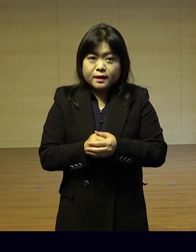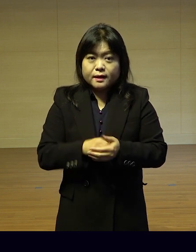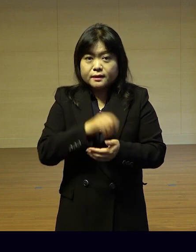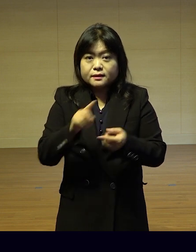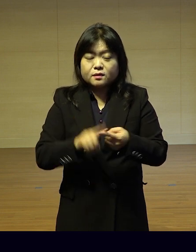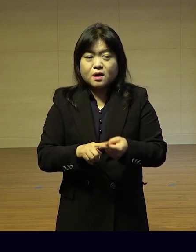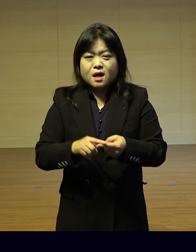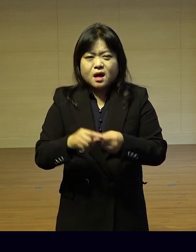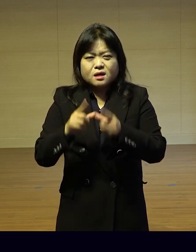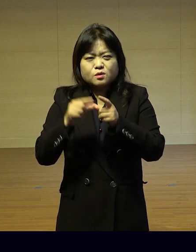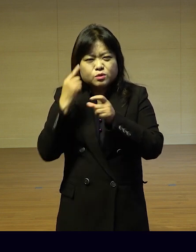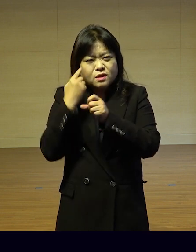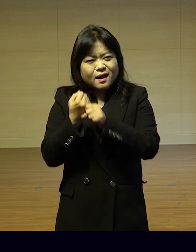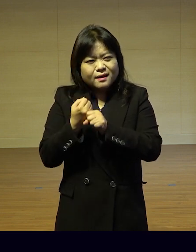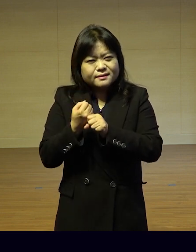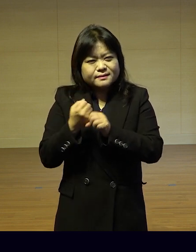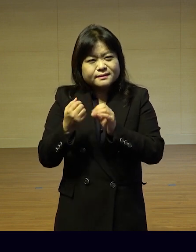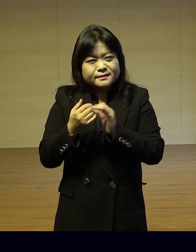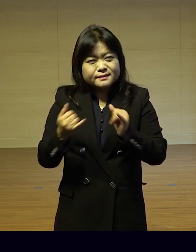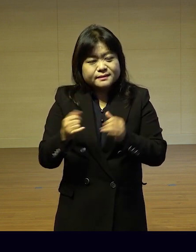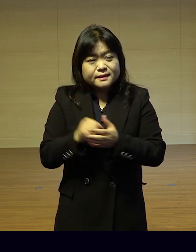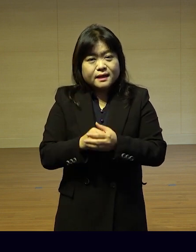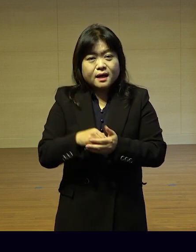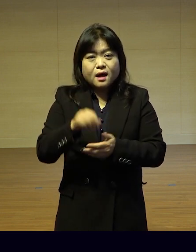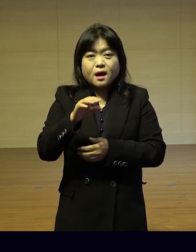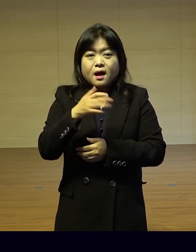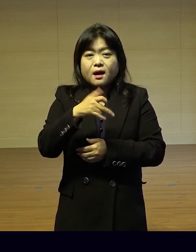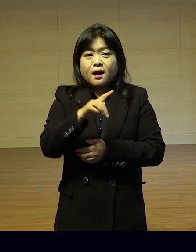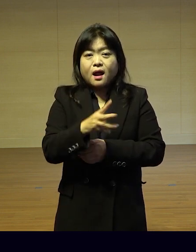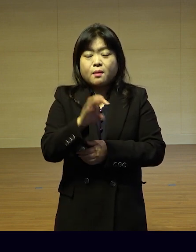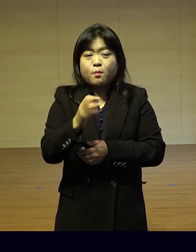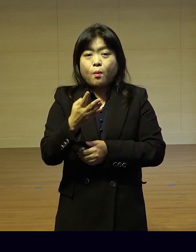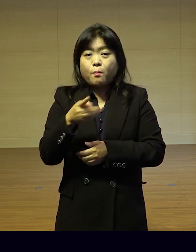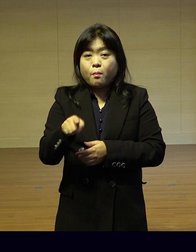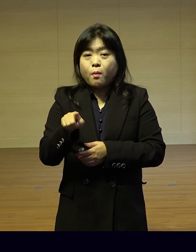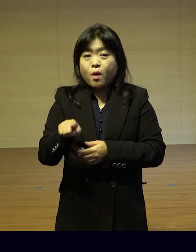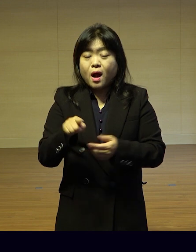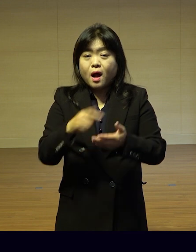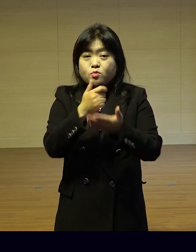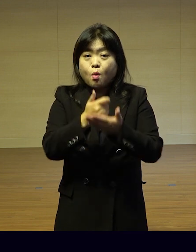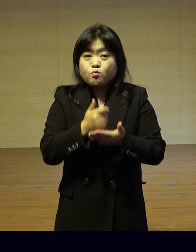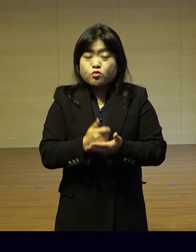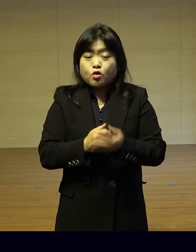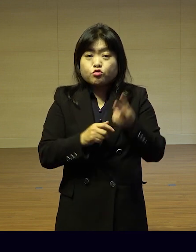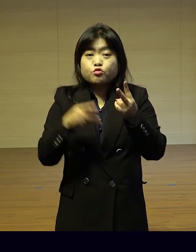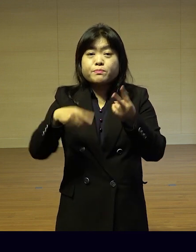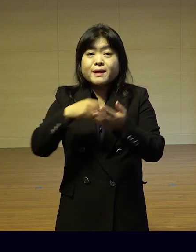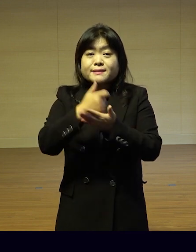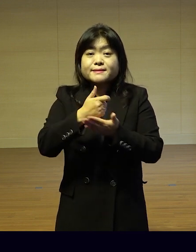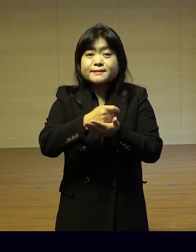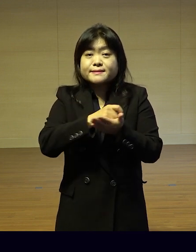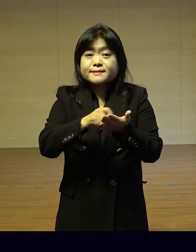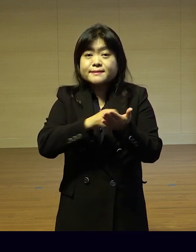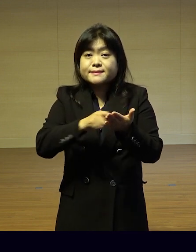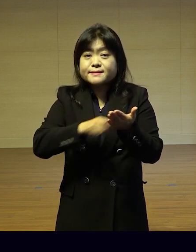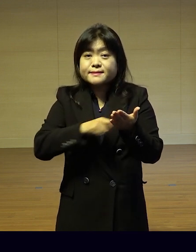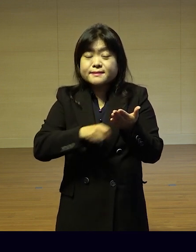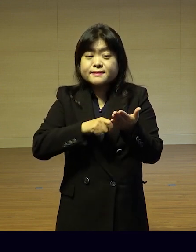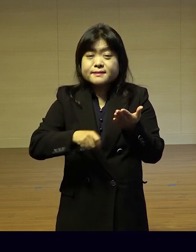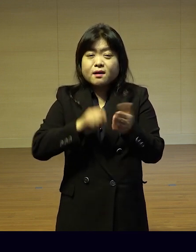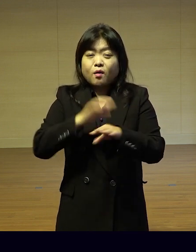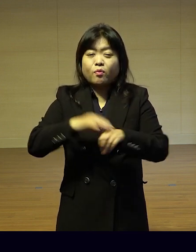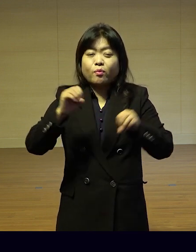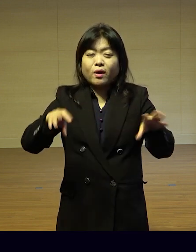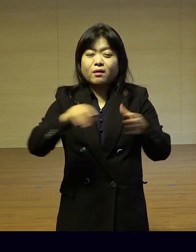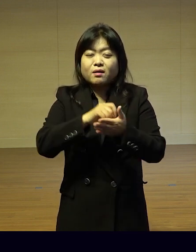소위 1급 철학자라고도 볼 수 있는 이 칼 포퍼가 이 논문의 한 2페이지 정도를 쓸데없는 일에 소비를 하고